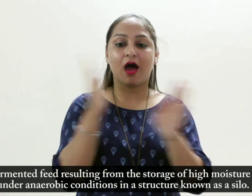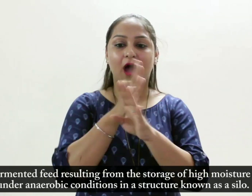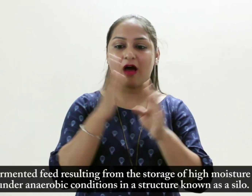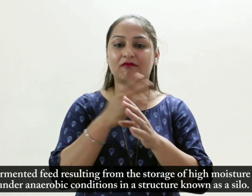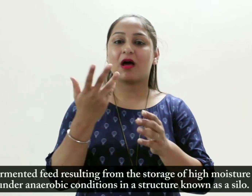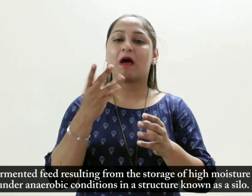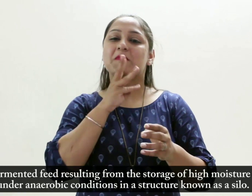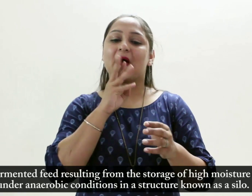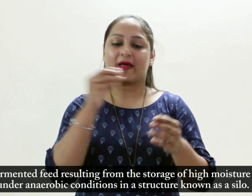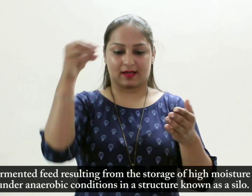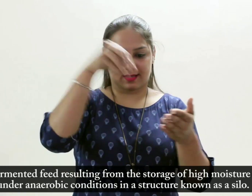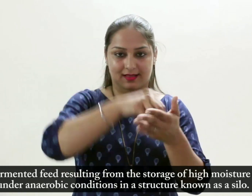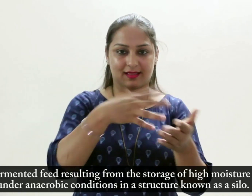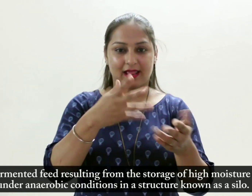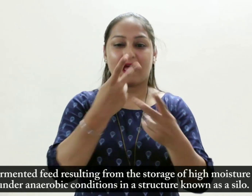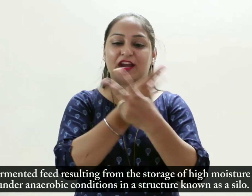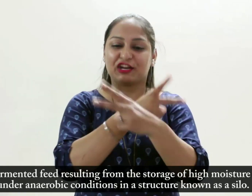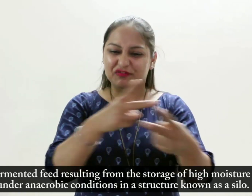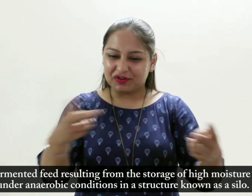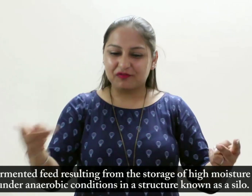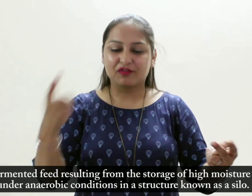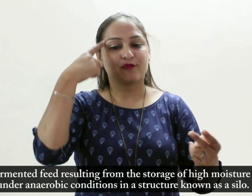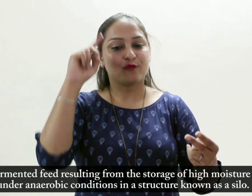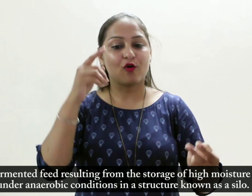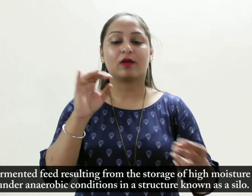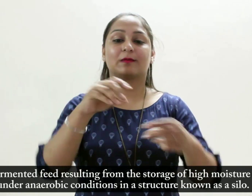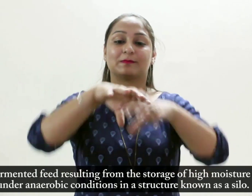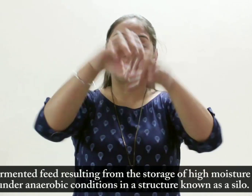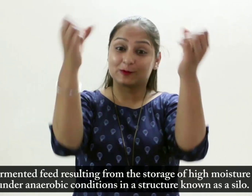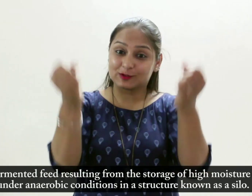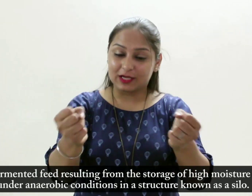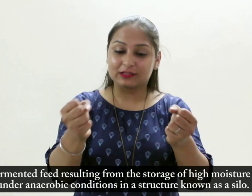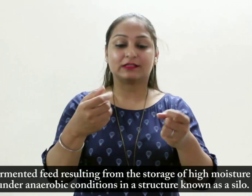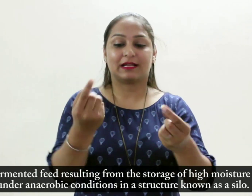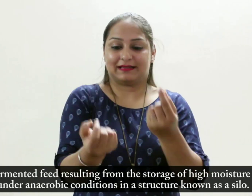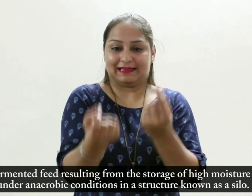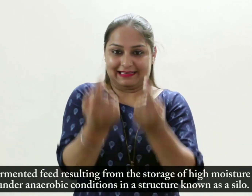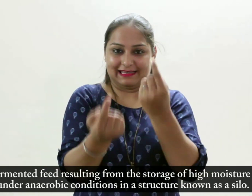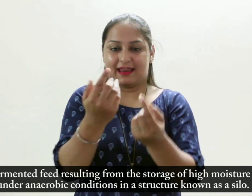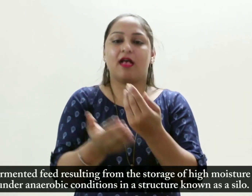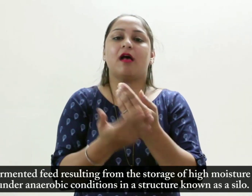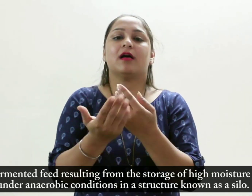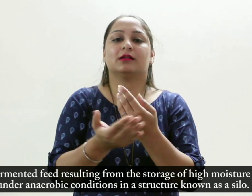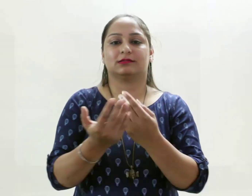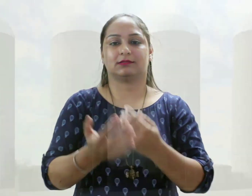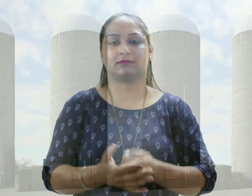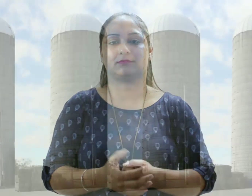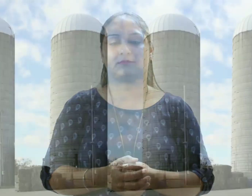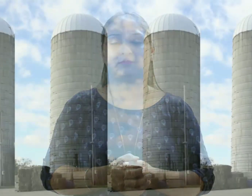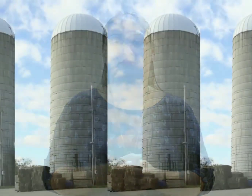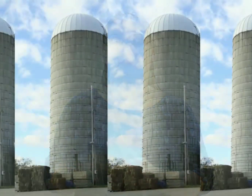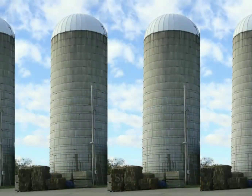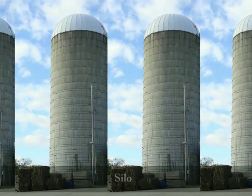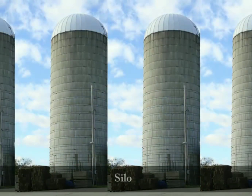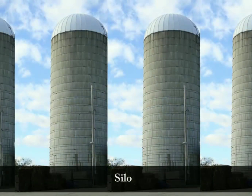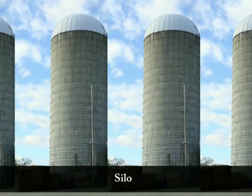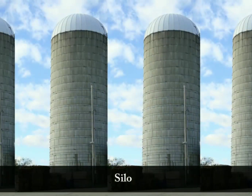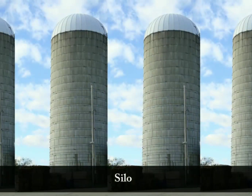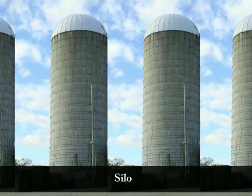एक सिलो के रूप में जाना जाता संरचना के अवास्तवीय परिस्थितियों में उच्च नमी फसलों के